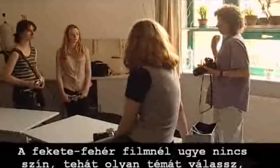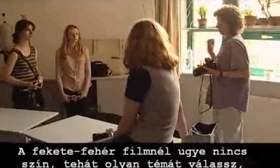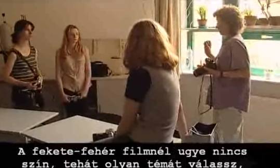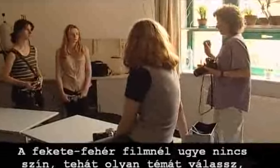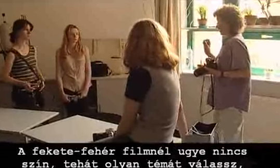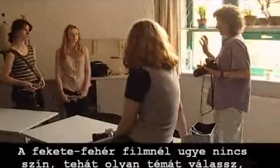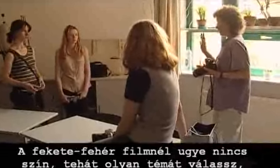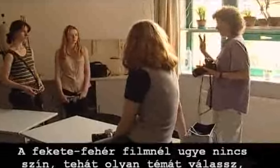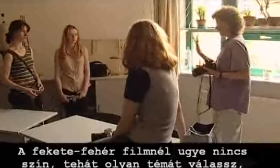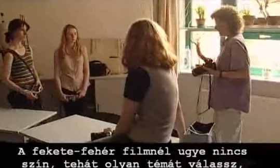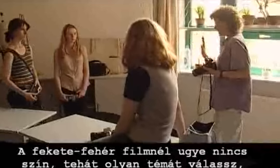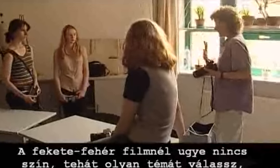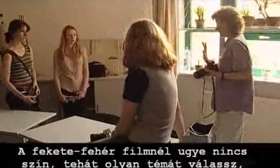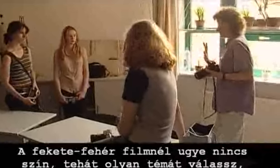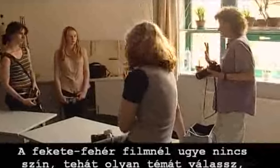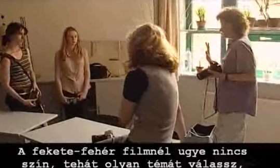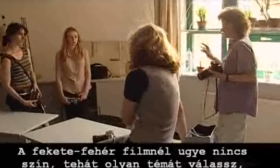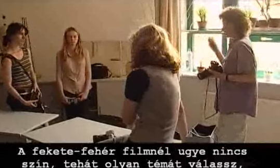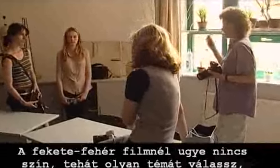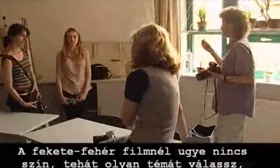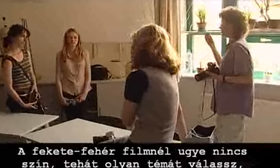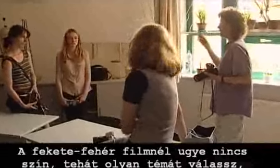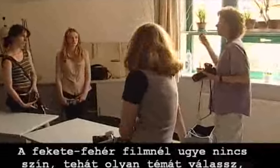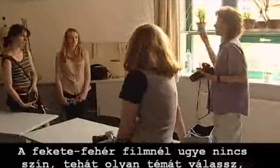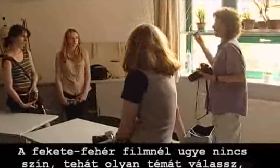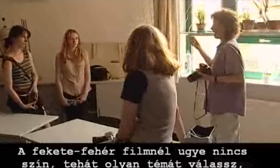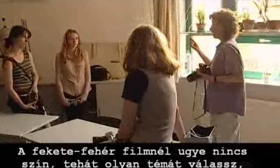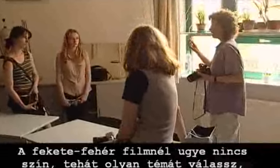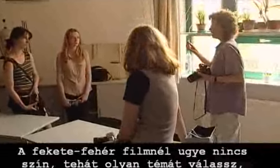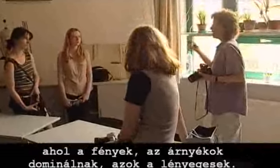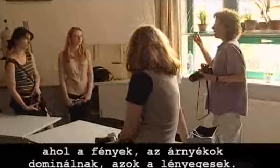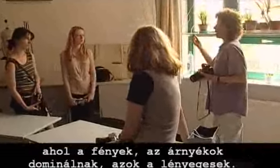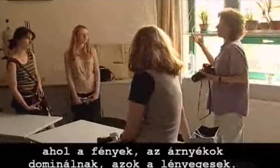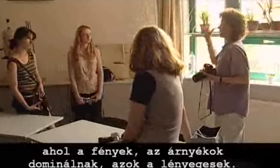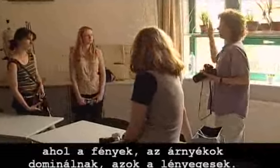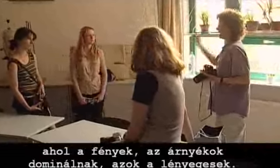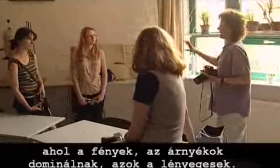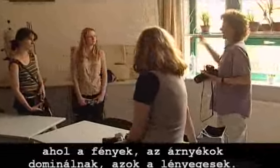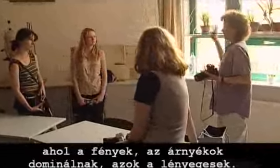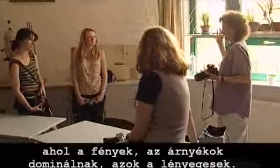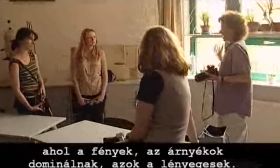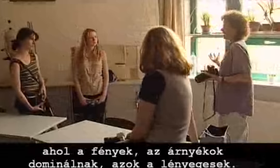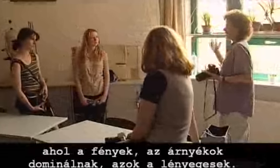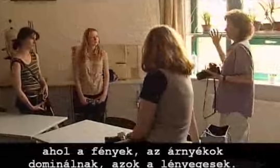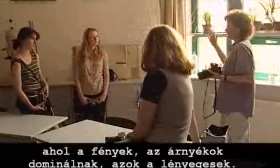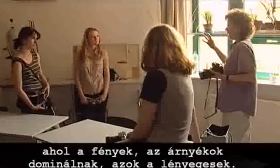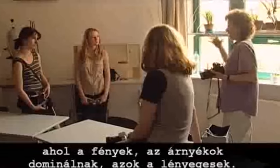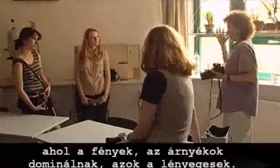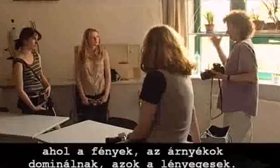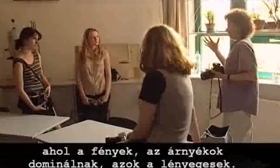fekete-fehér filmnél ugye nincs szín. Tehát olyan témát válasz, ahol a fények, az